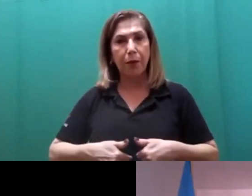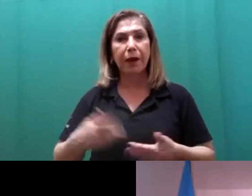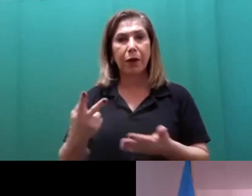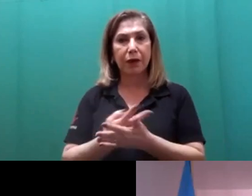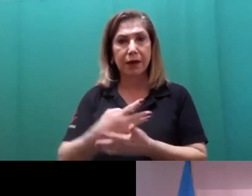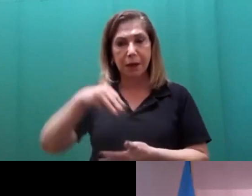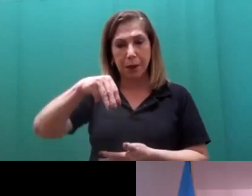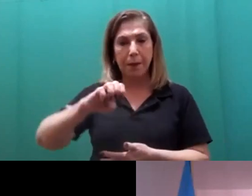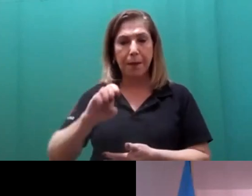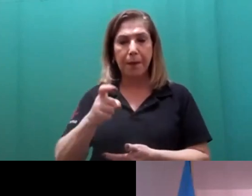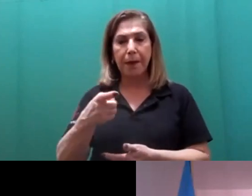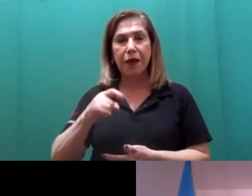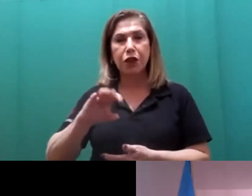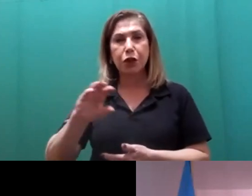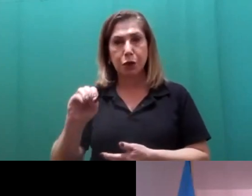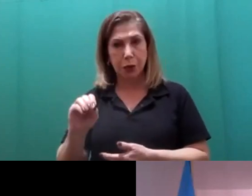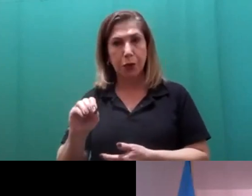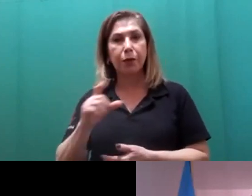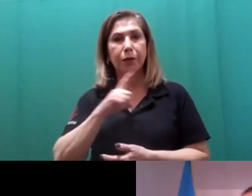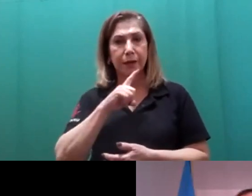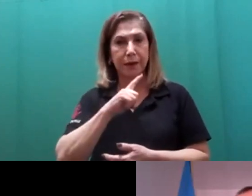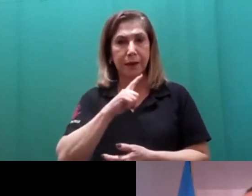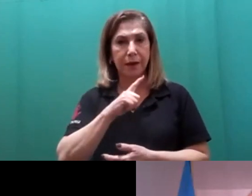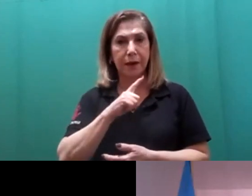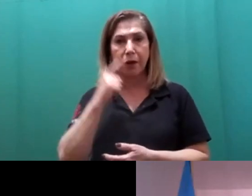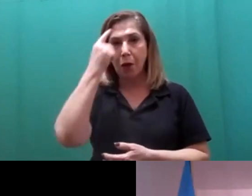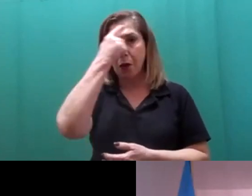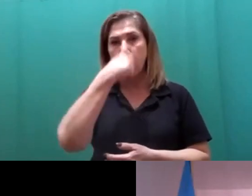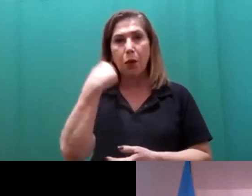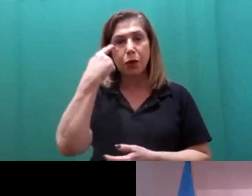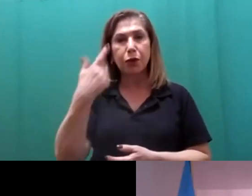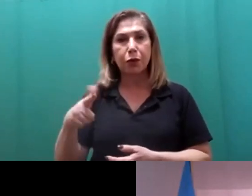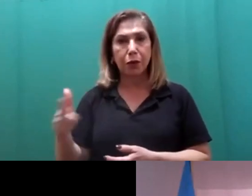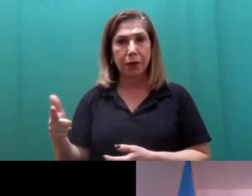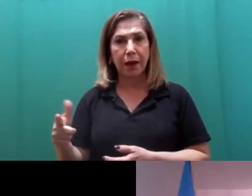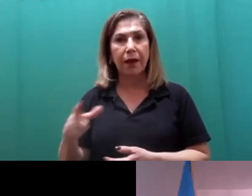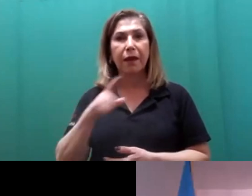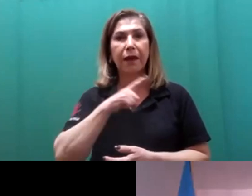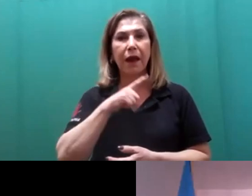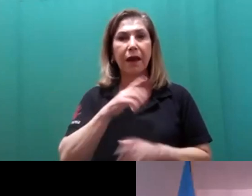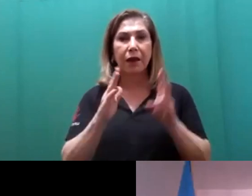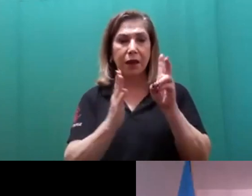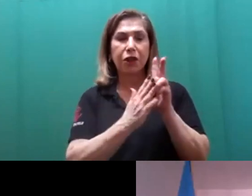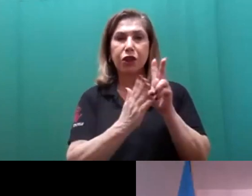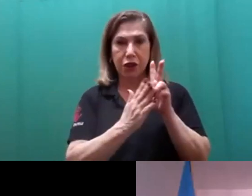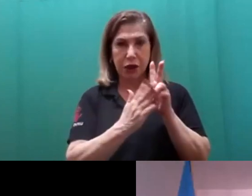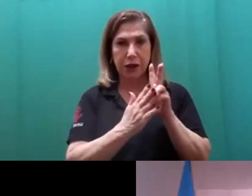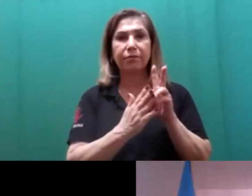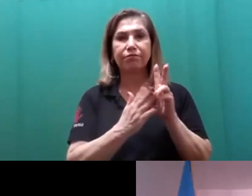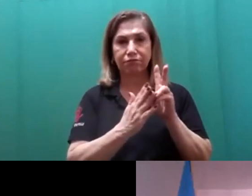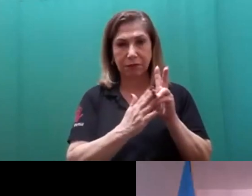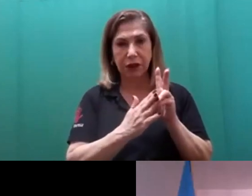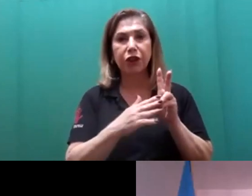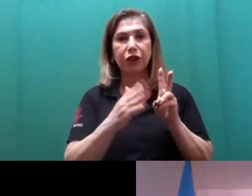la fome tiene rostro, no tiene un rostro afrodescendente, más tiene un rostro indígena. Y por supuesto que es un gran